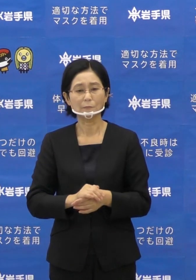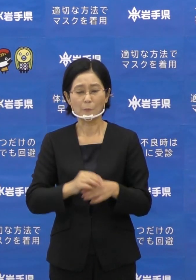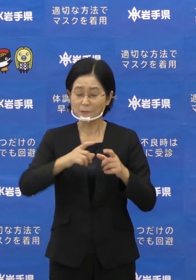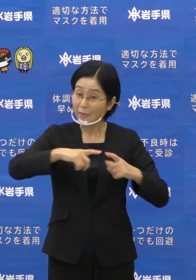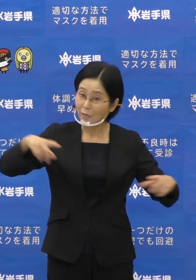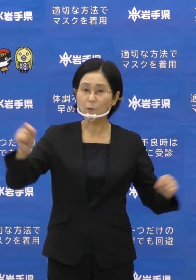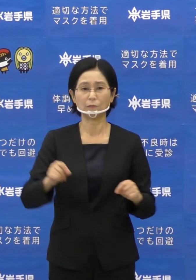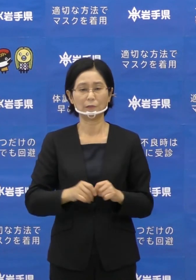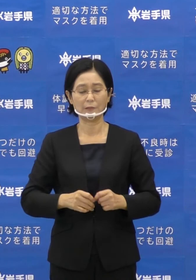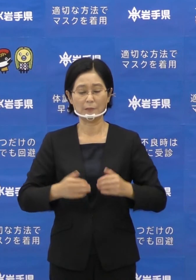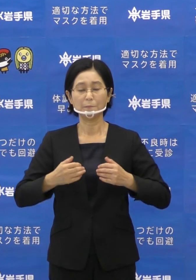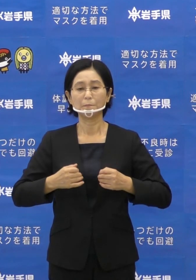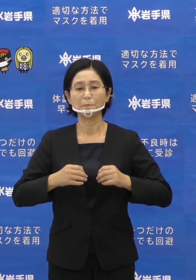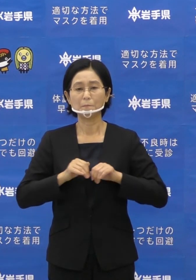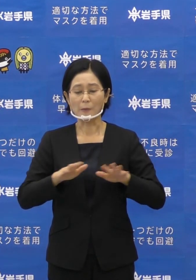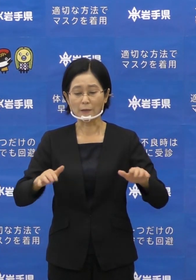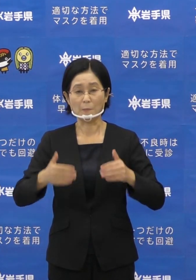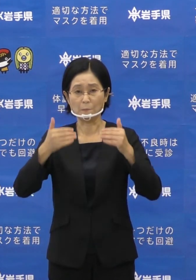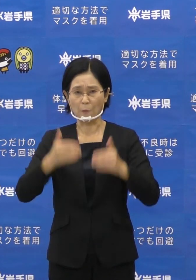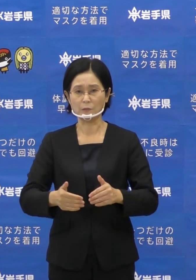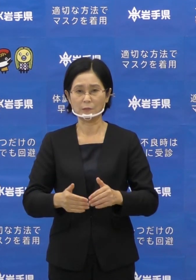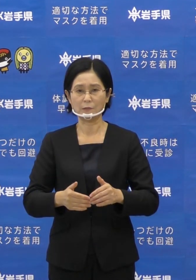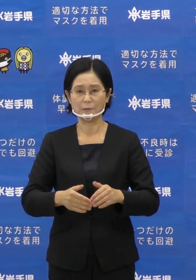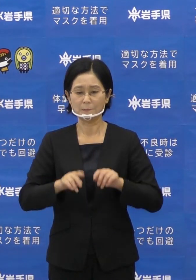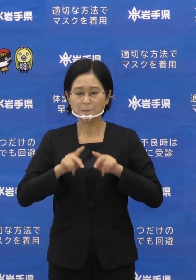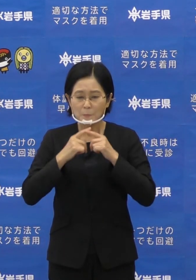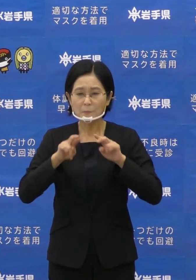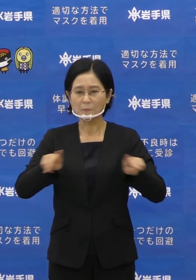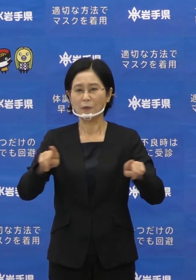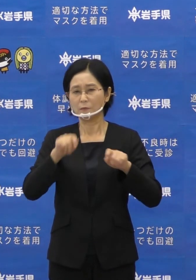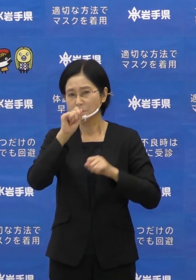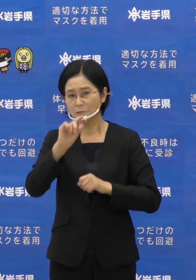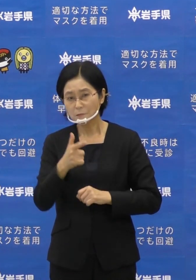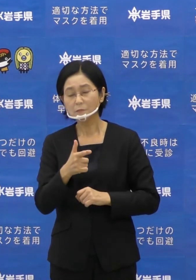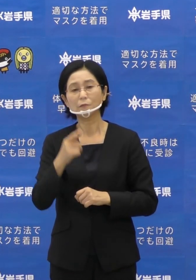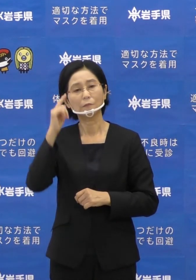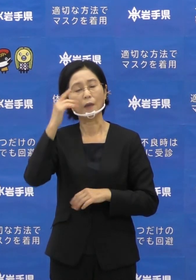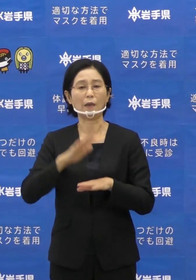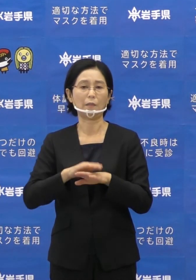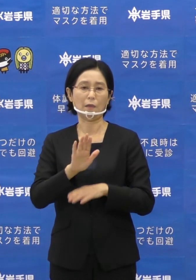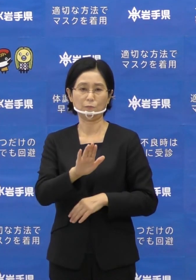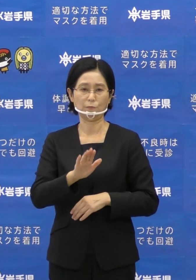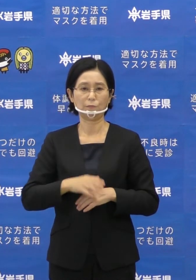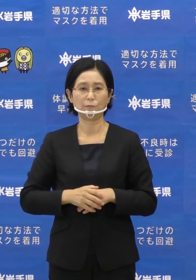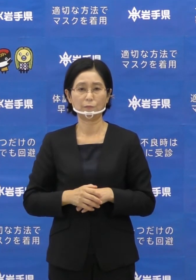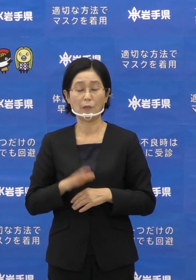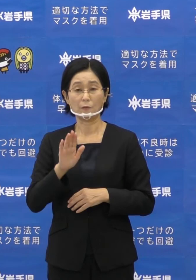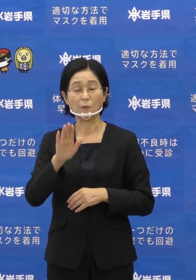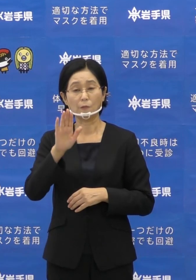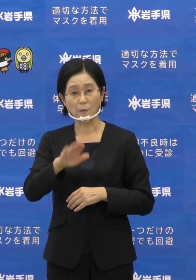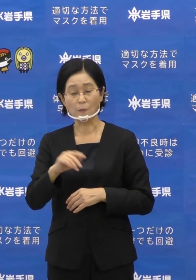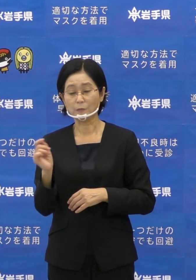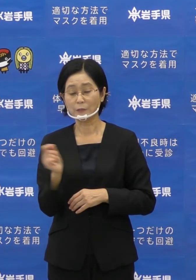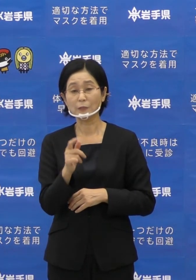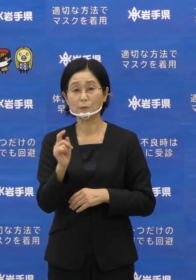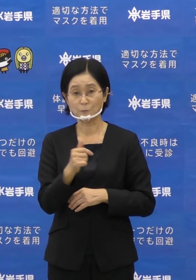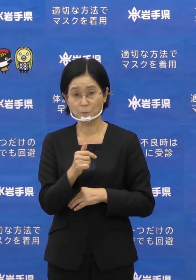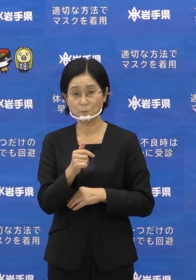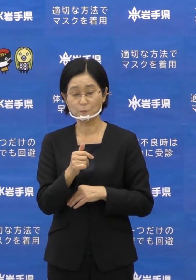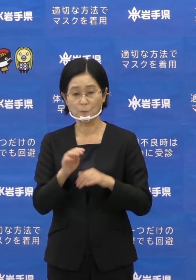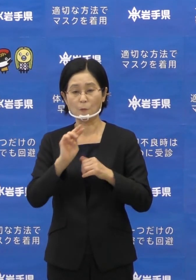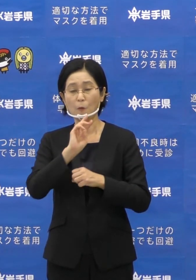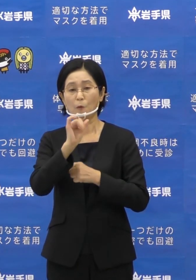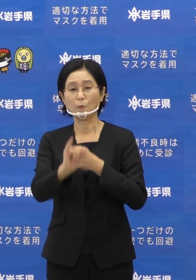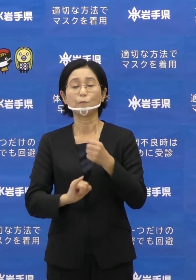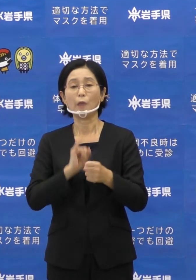ですね。でこれは今日午後行われる全国知事会の緊急ウェブ会議の主要なテーマ